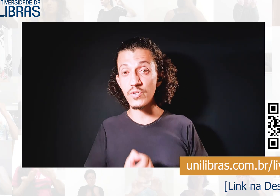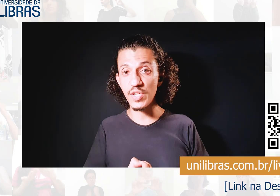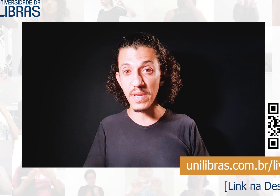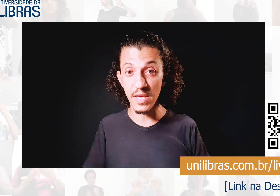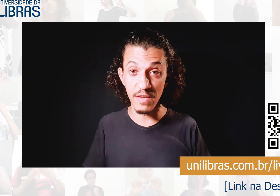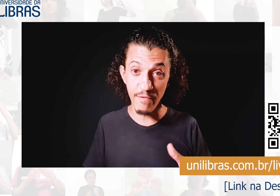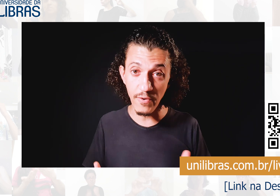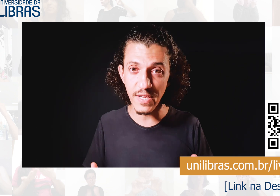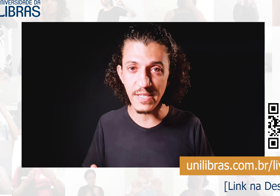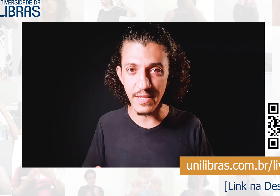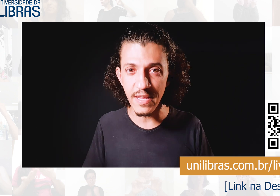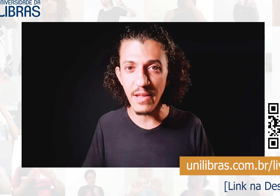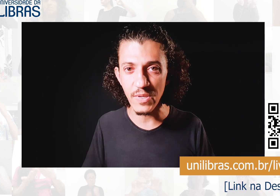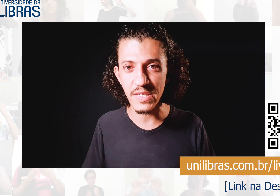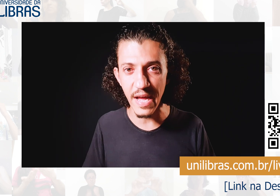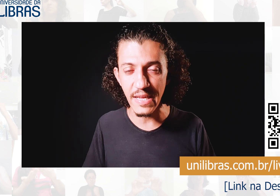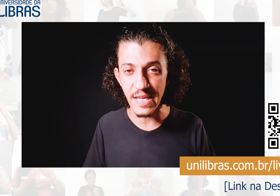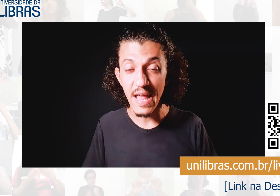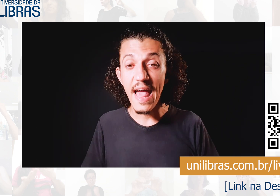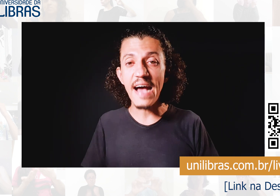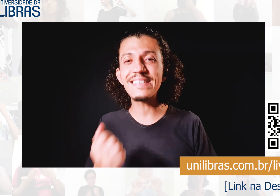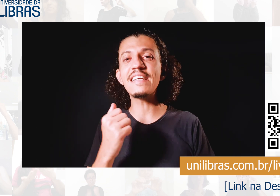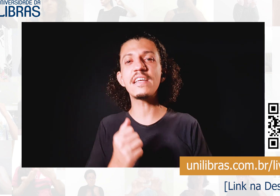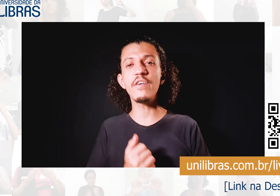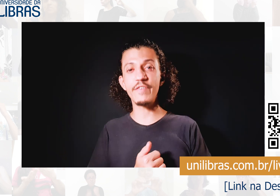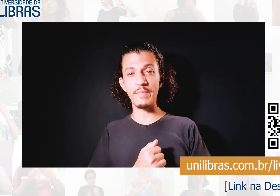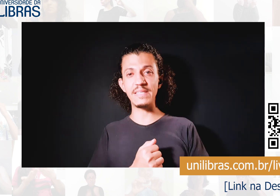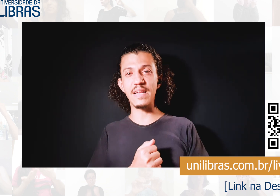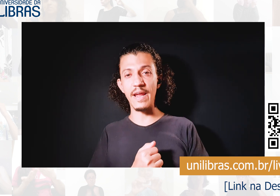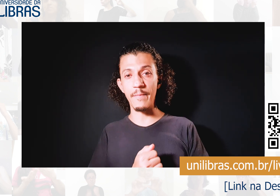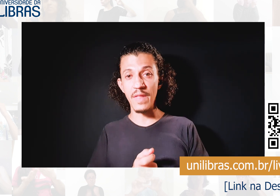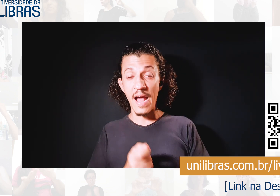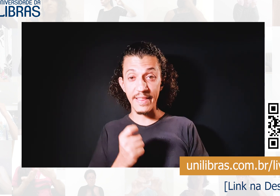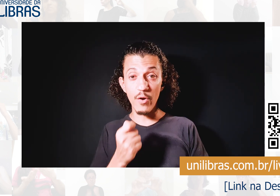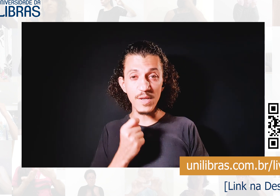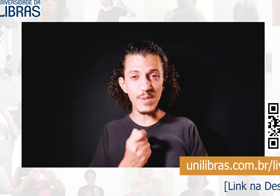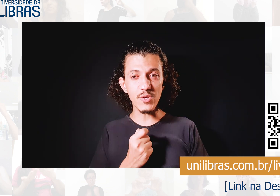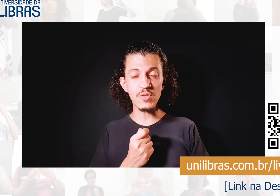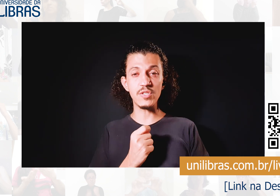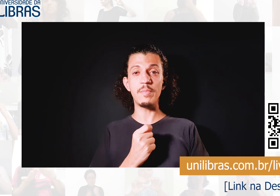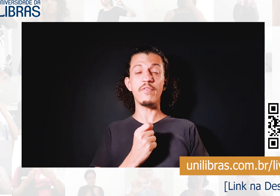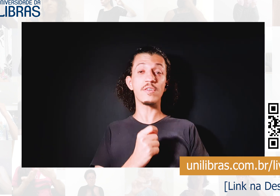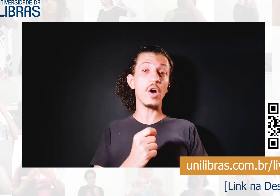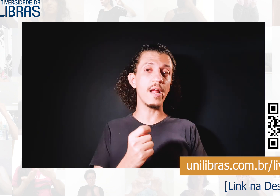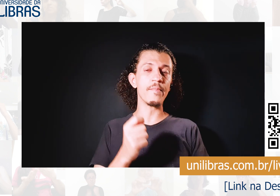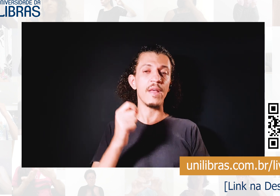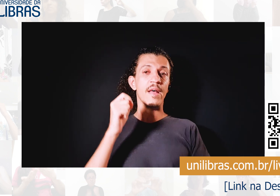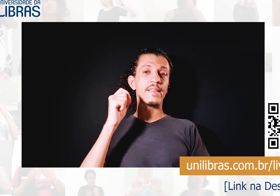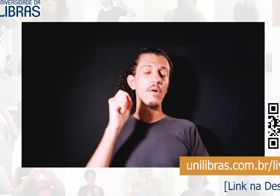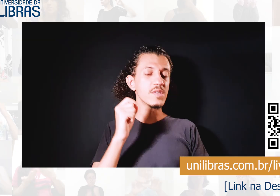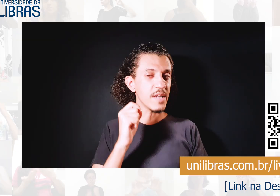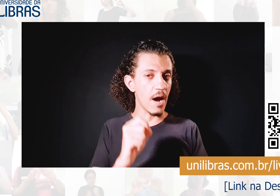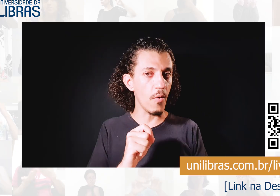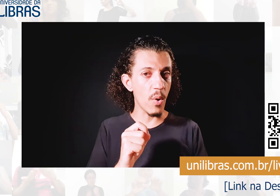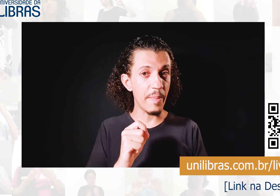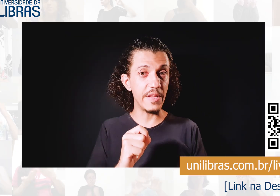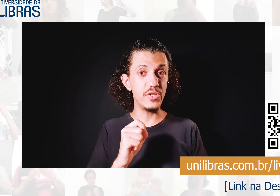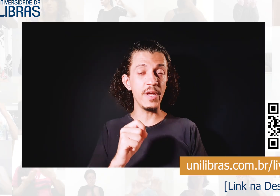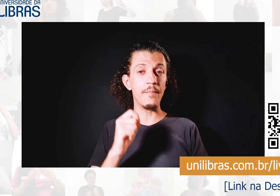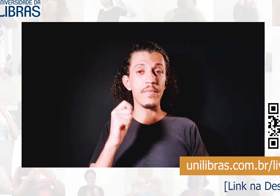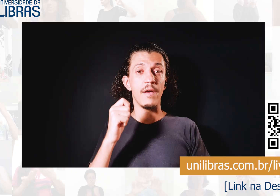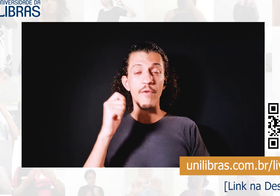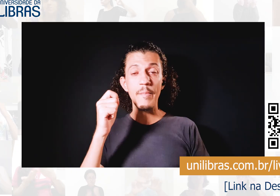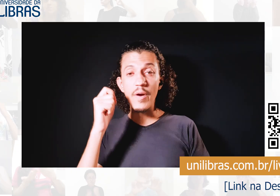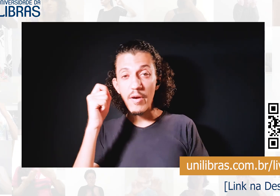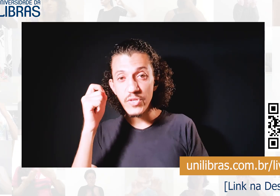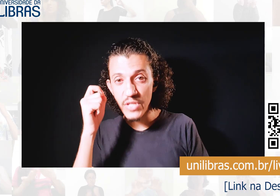Libras, nosso time aqui, que vão usando a escrita da língua de sinais, a sinalização vai ficando mais clara. Até algumas pessoas do nosso time falaram assim, olha, tal sinal eu